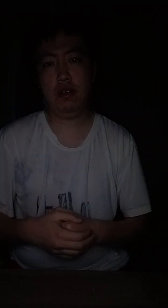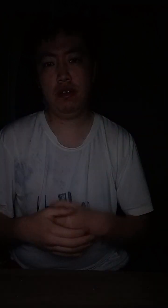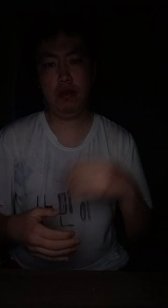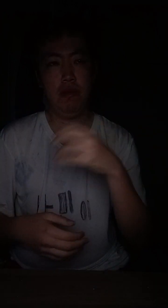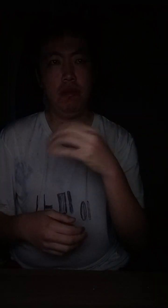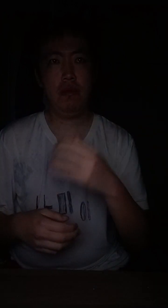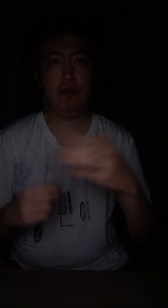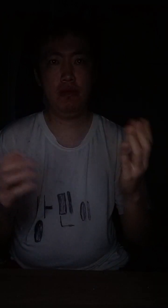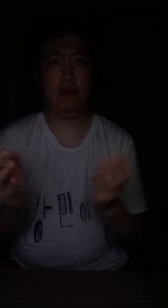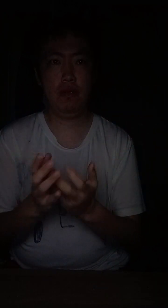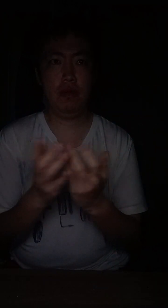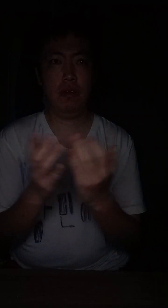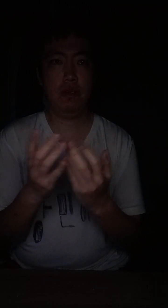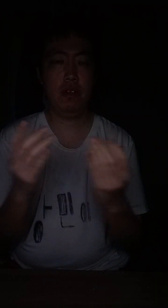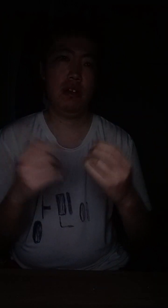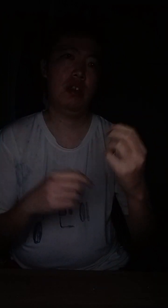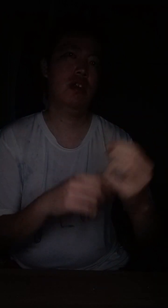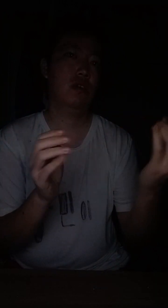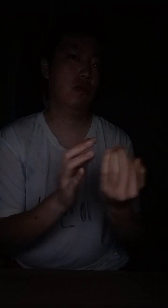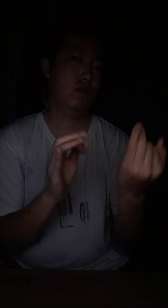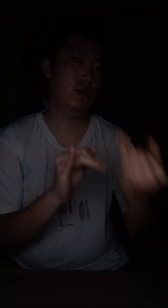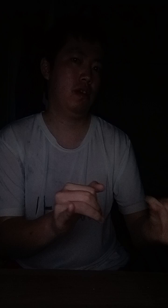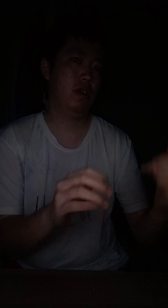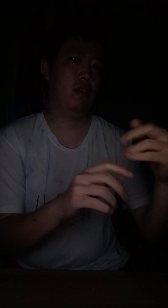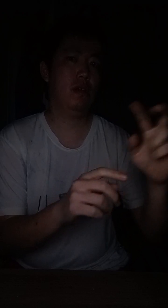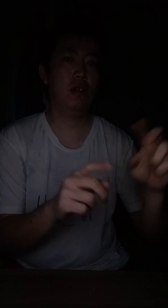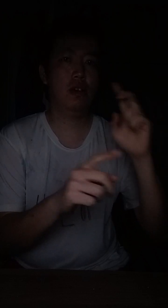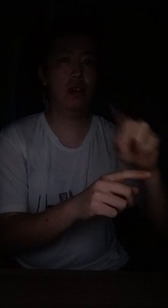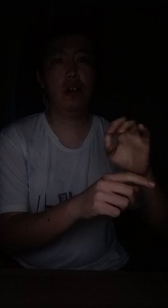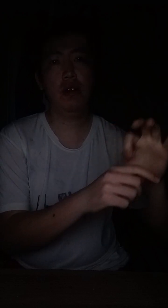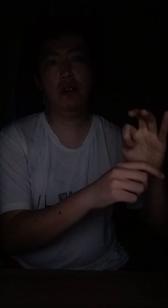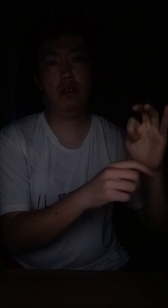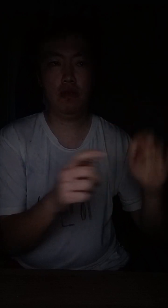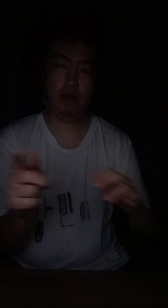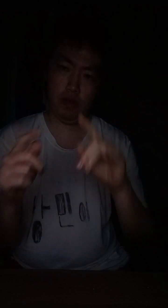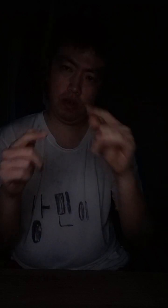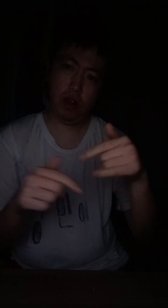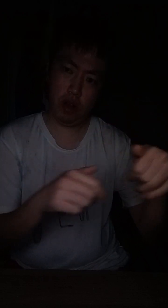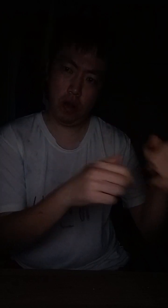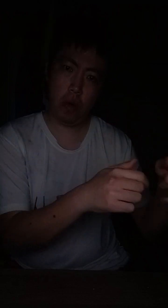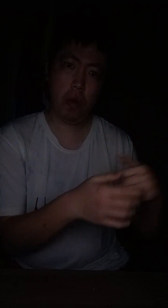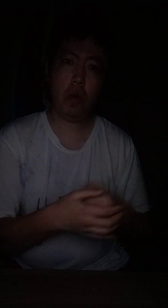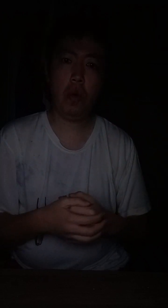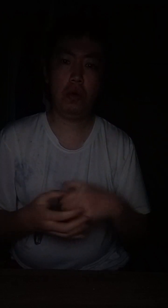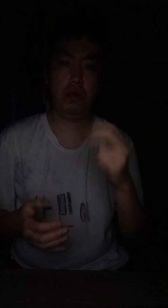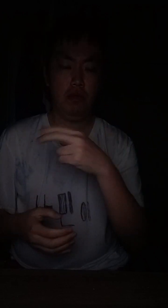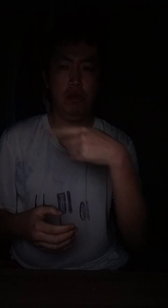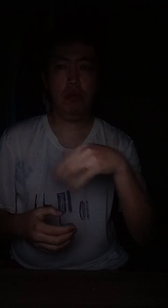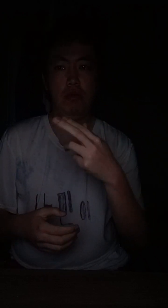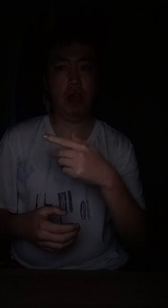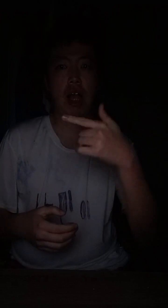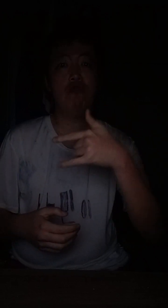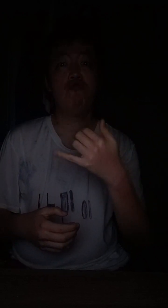7월 말 2인 체제 방통위가 KBS 이사진 7명을 추천 의결한 것부터 절차적 하자가 있고 이에 따라 박 후보자 임명 제청